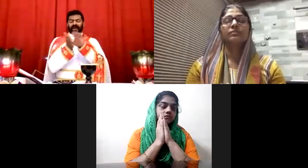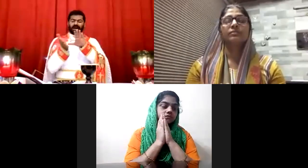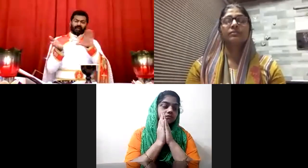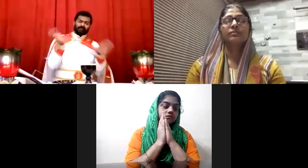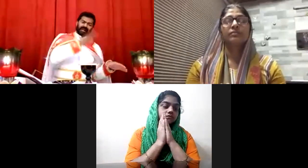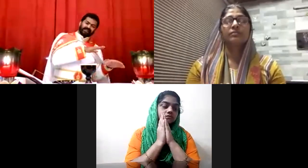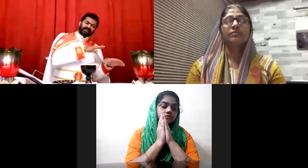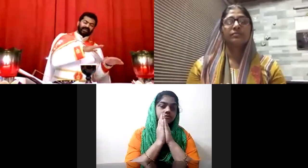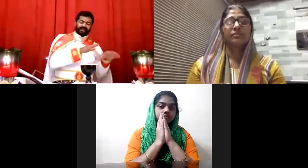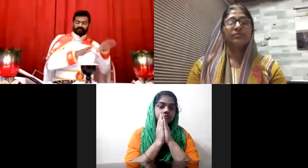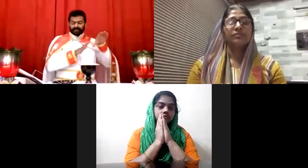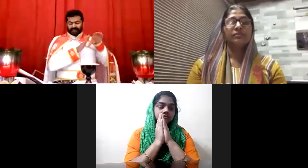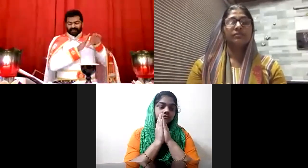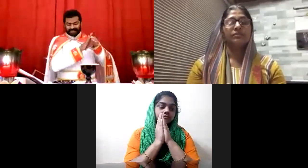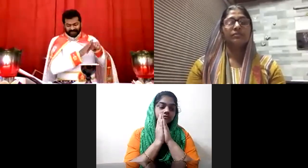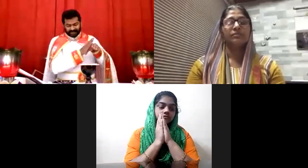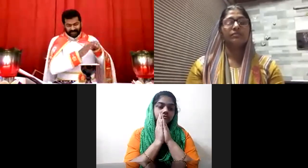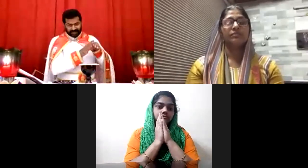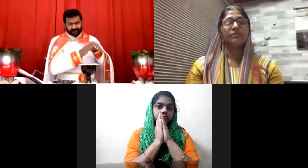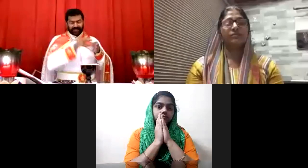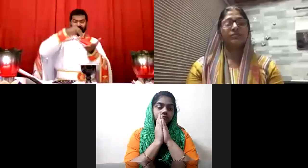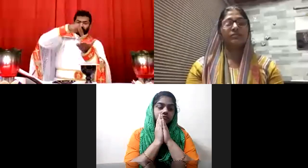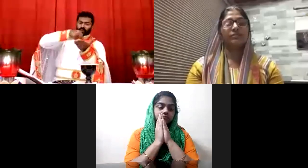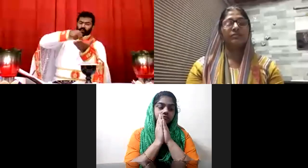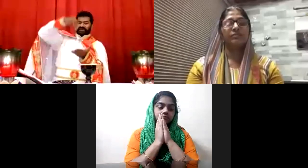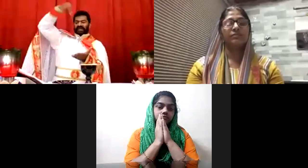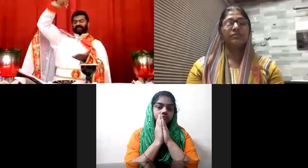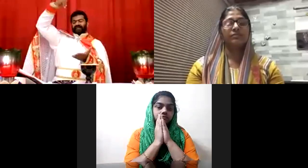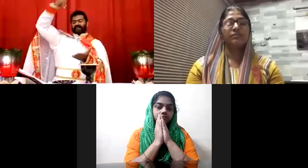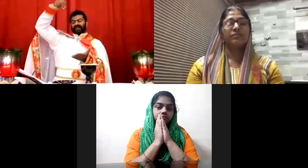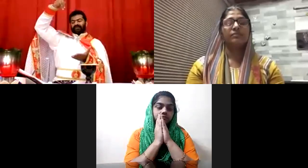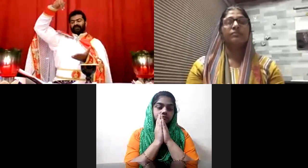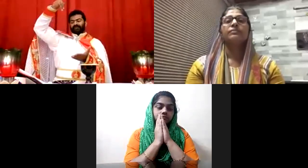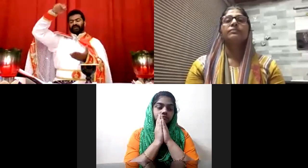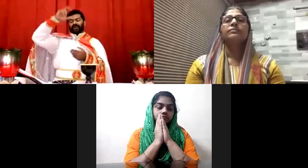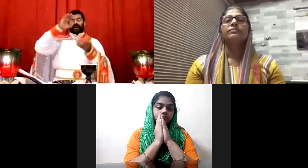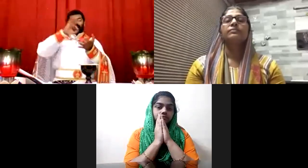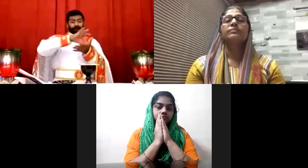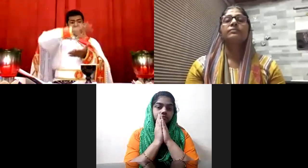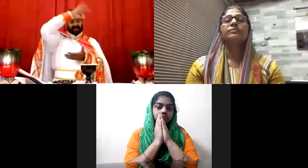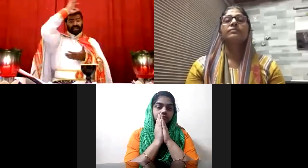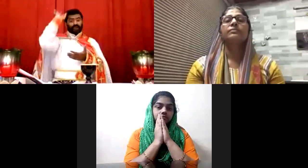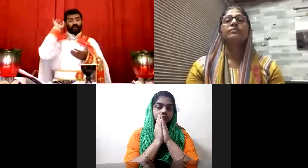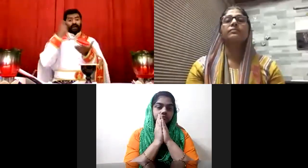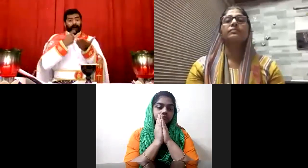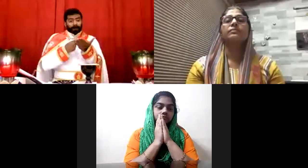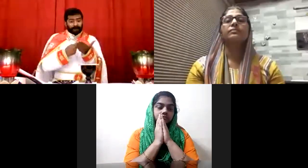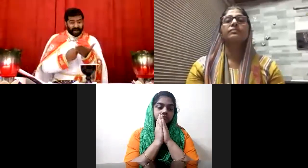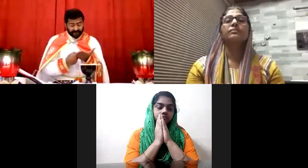പീഡാനുഭവത്തിന്റെയും മരണത്തിന്റെയും സംസ്കാരത്തിന്റെയും ഉത്ഥാനത്തിന്റെയും